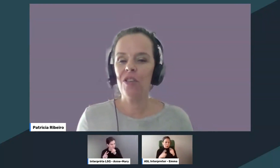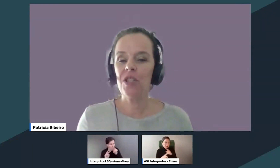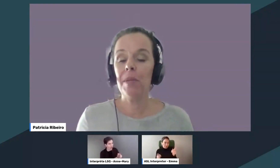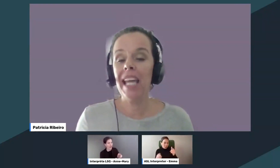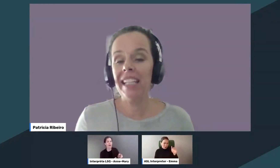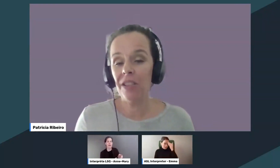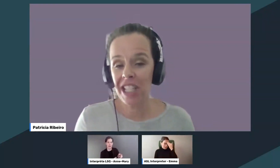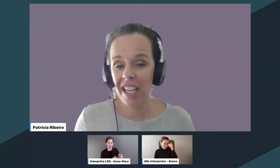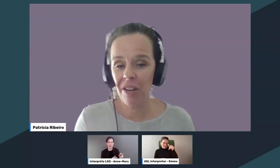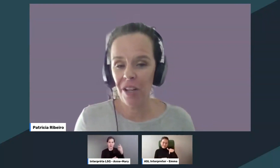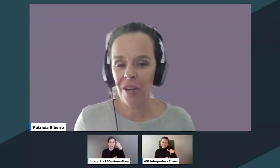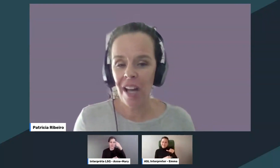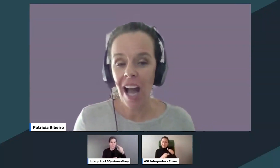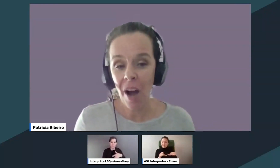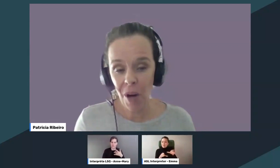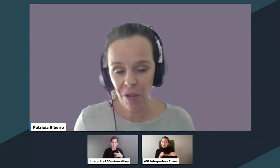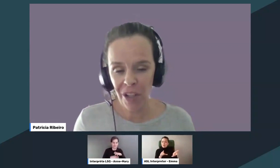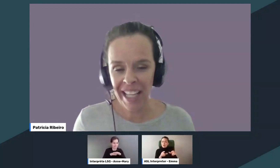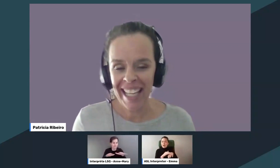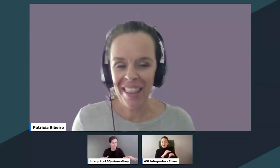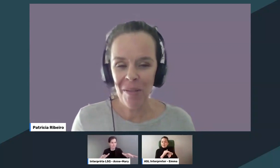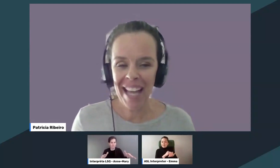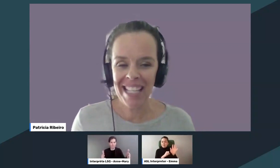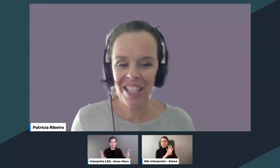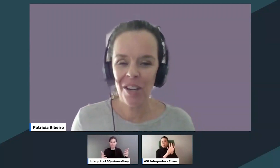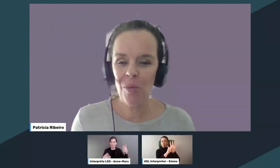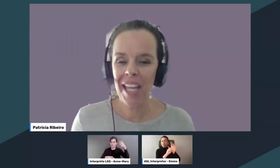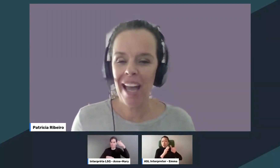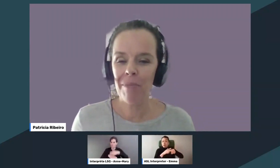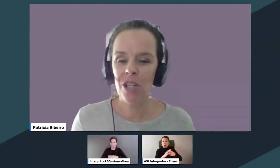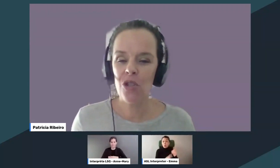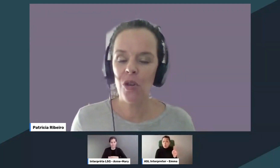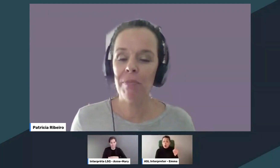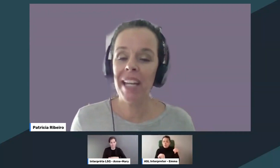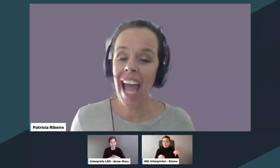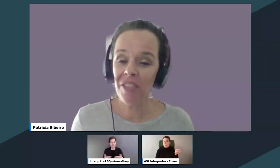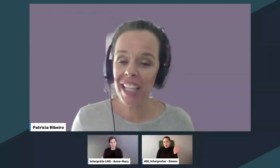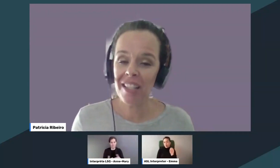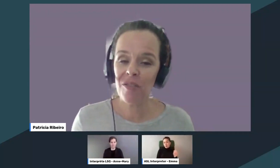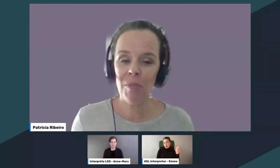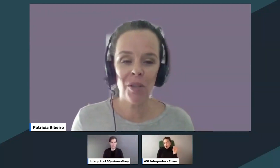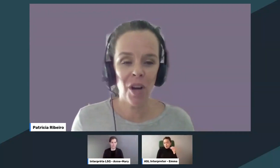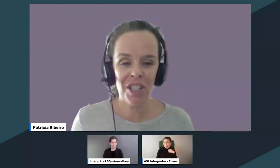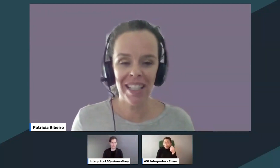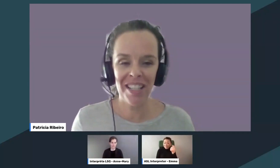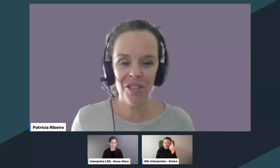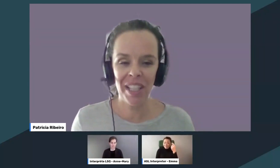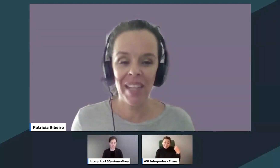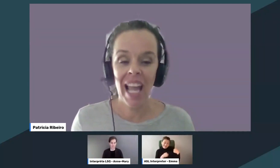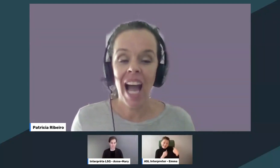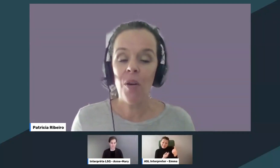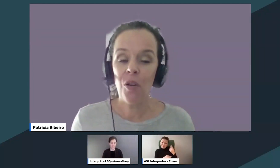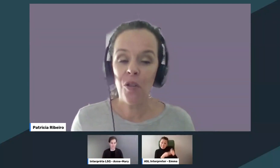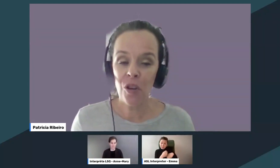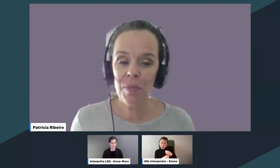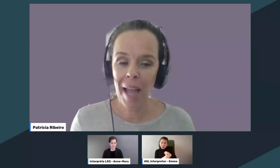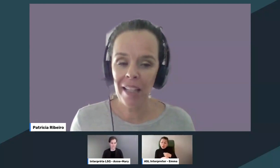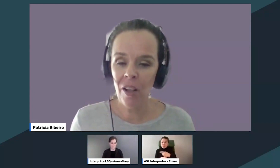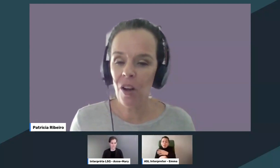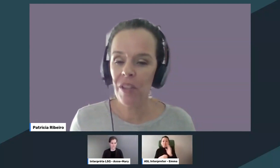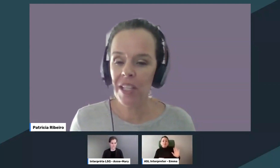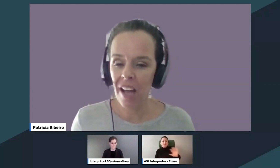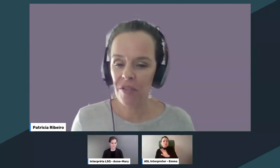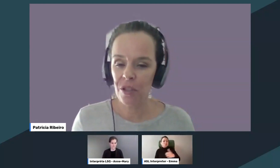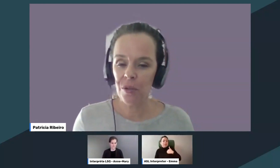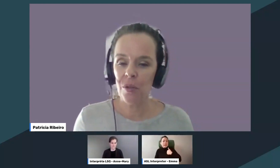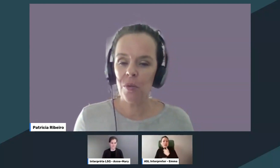défense des droits de la Coalition pour l'accès linguistique du Canada ont commencé en Ontario, mais au cours de la dernière année, les défenseurs de partout au